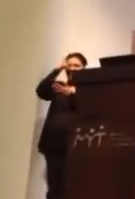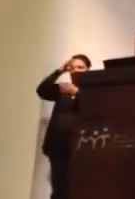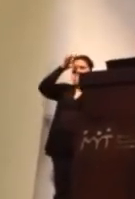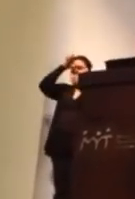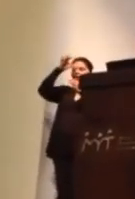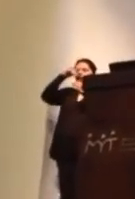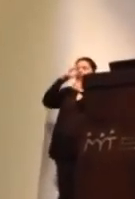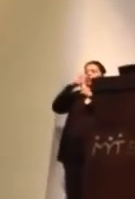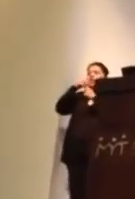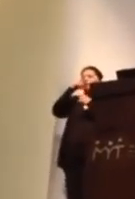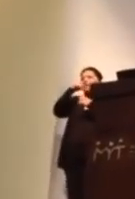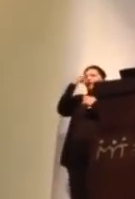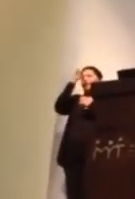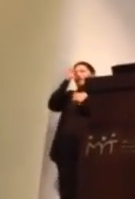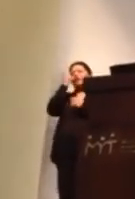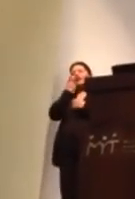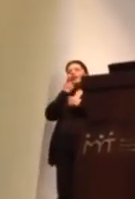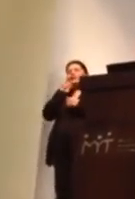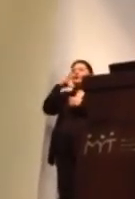2 más 2 son 4.